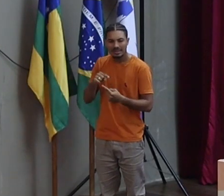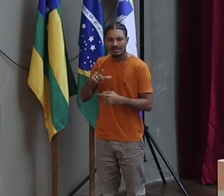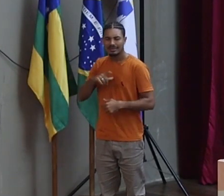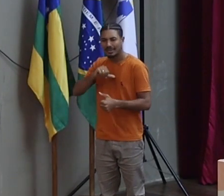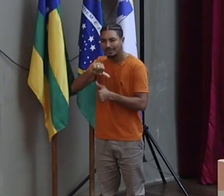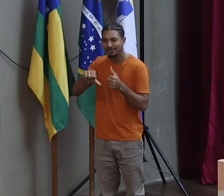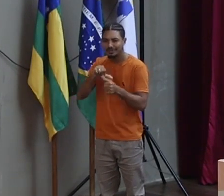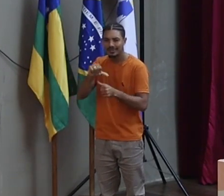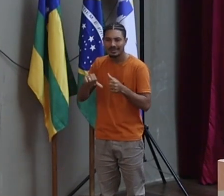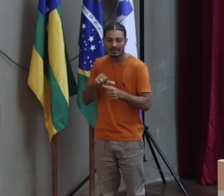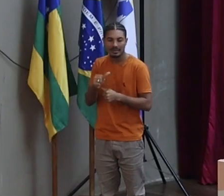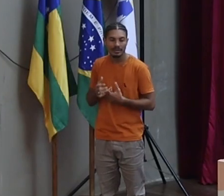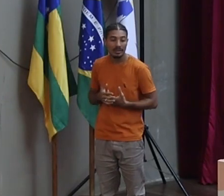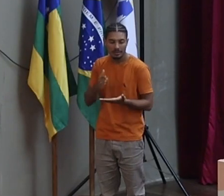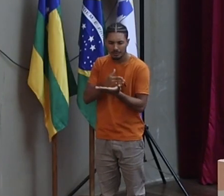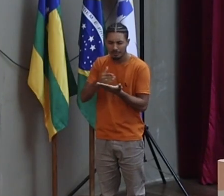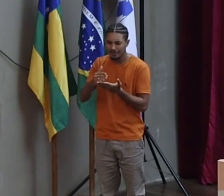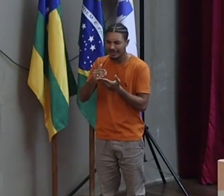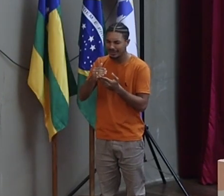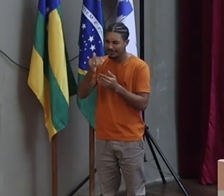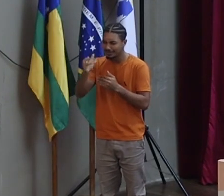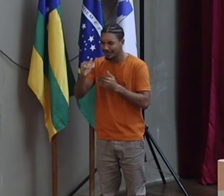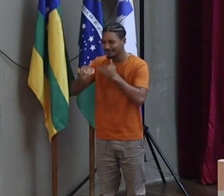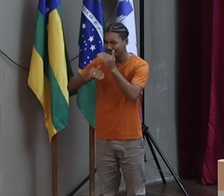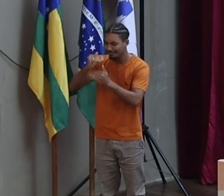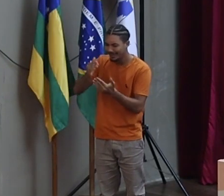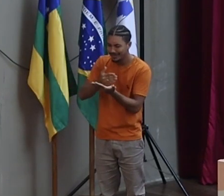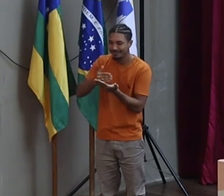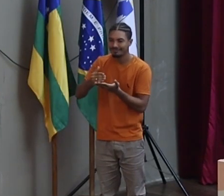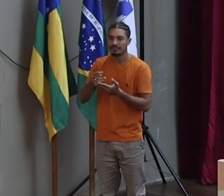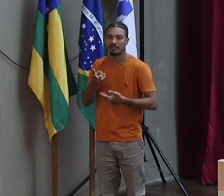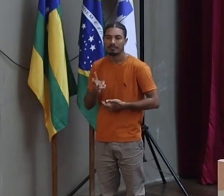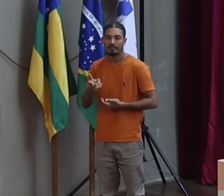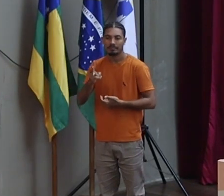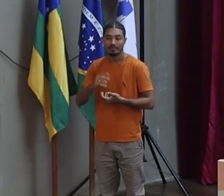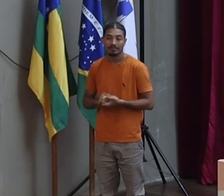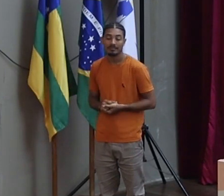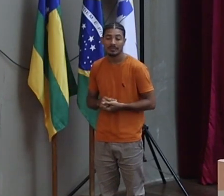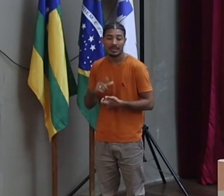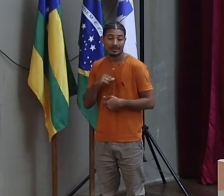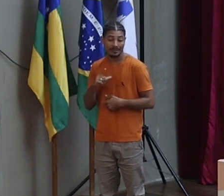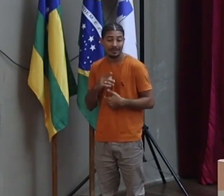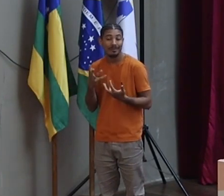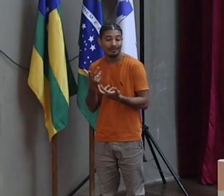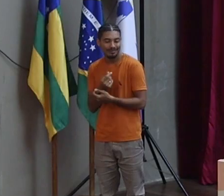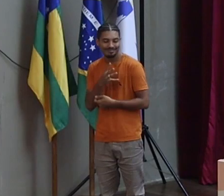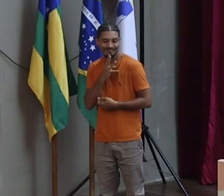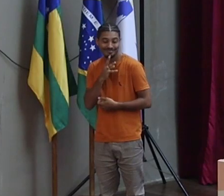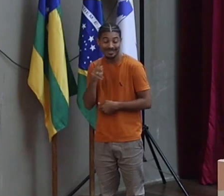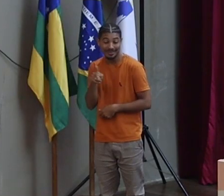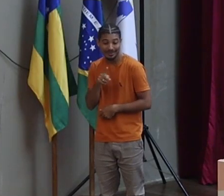nos aponta, né, de começo, meio, começo, né, e aí tivemos, então, esse privilégio de conhecer a